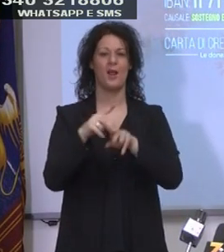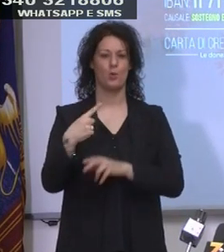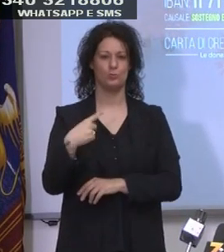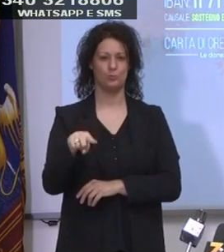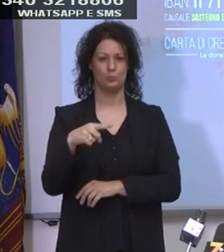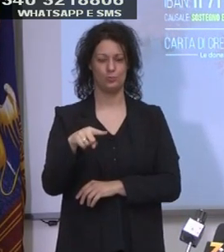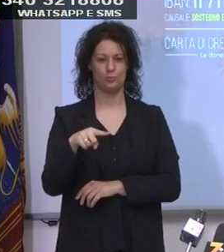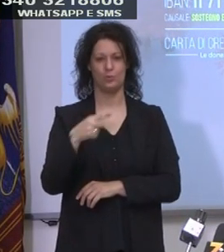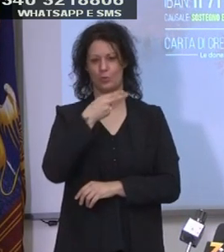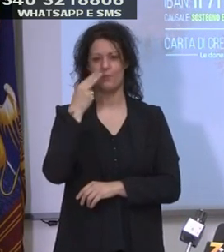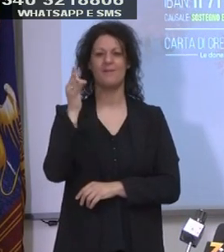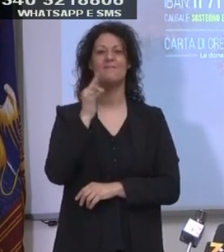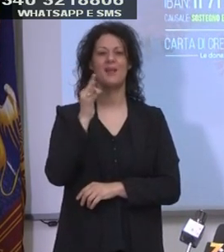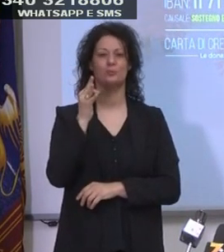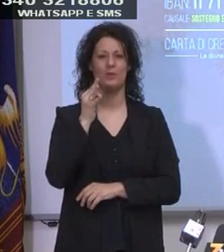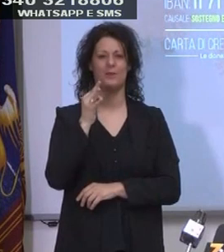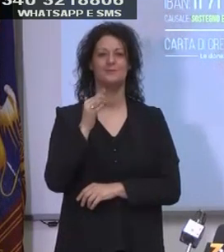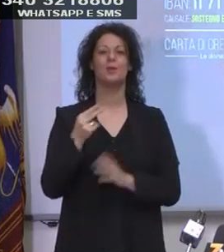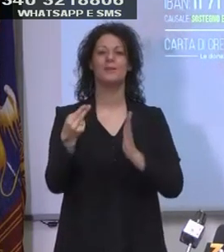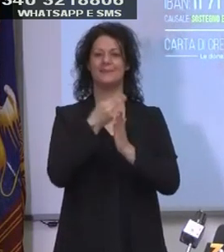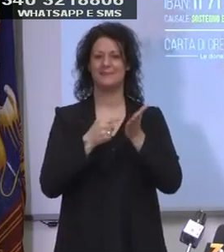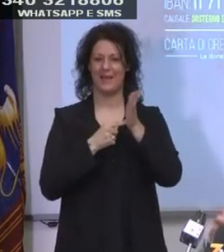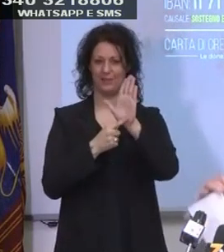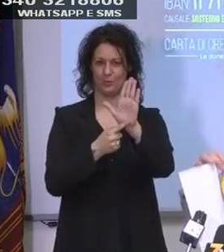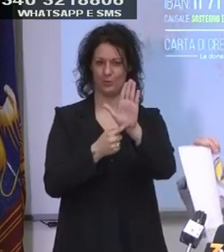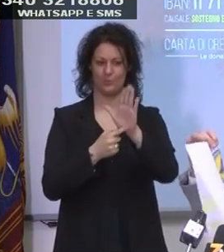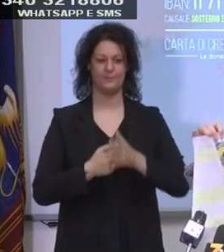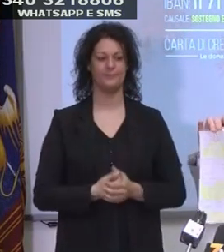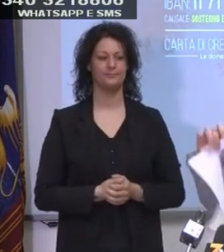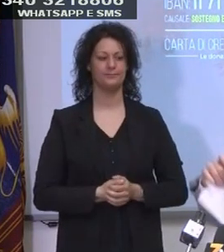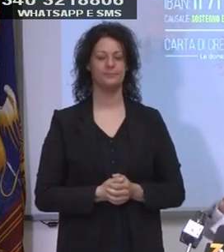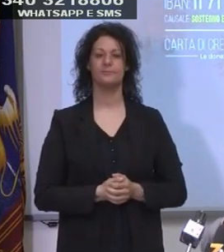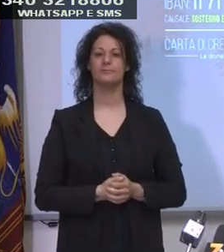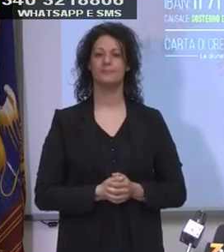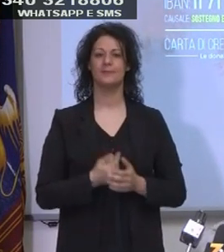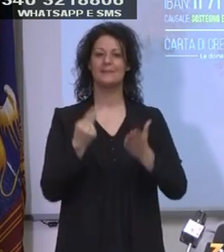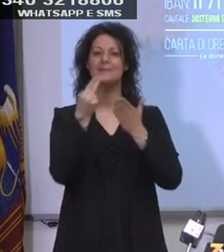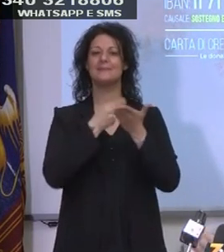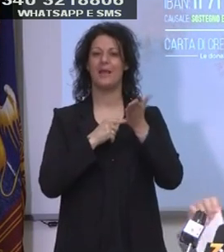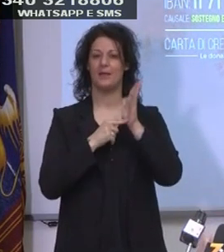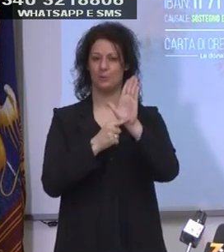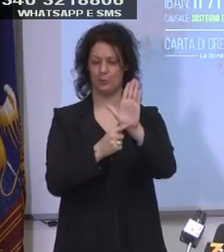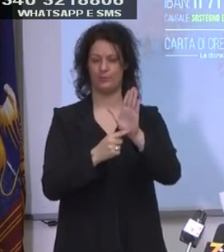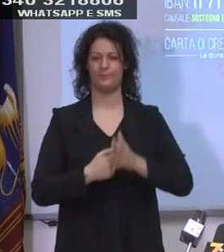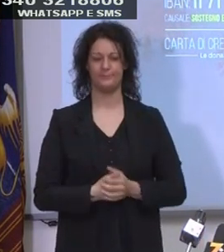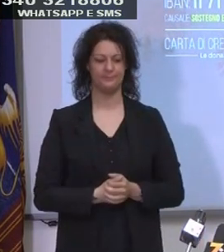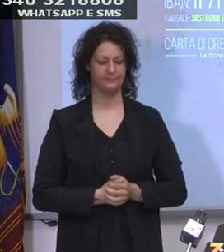sempre il fratello Francesco, lo dico perché è una roba simpatica, e ci hanno mandato questi disegni,